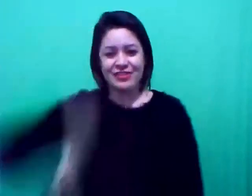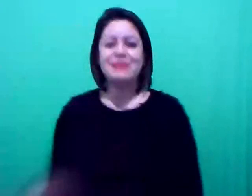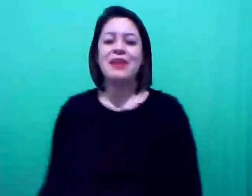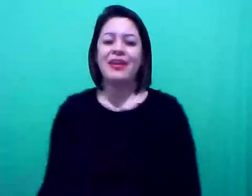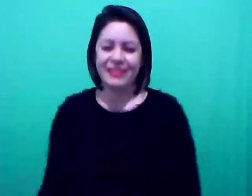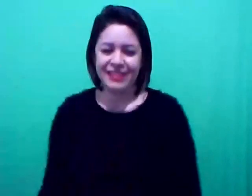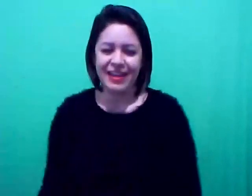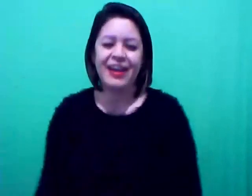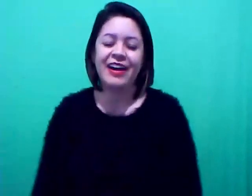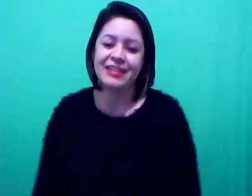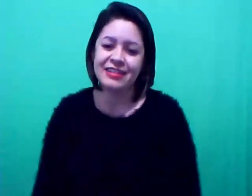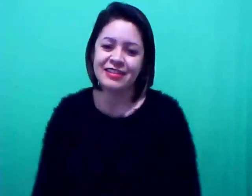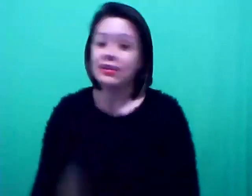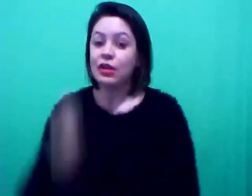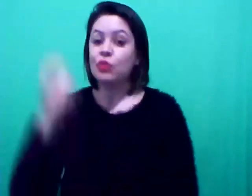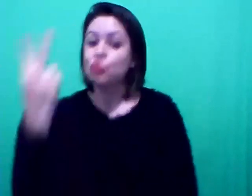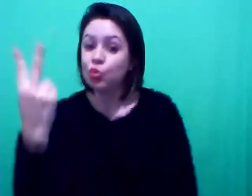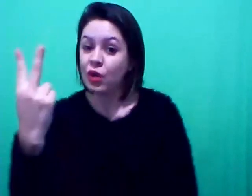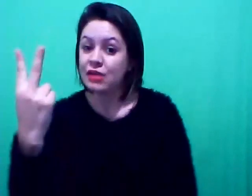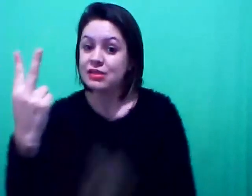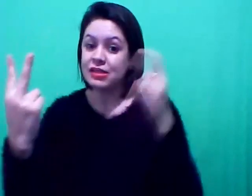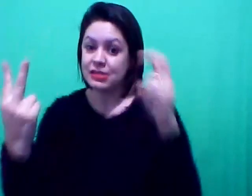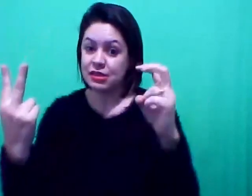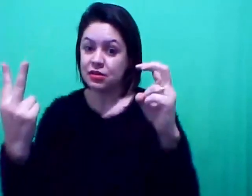né, cinco disciplinas também. Estamos chegando ao final.